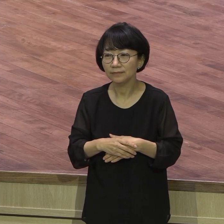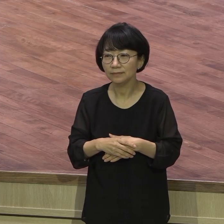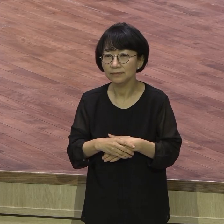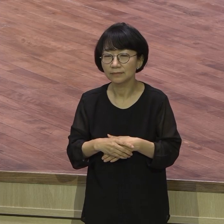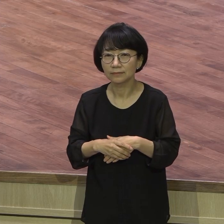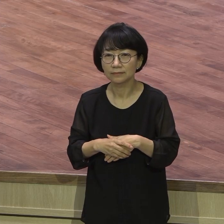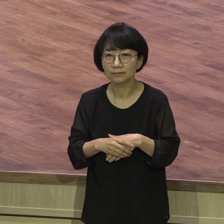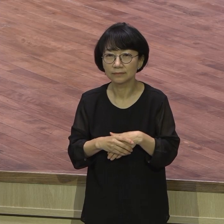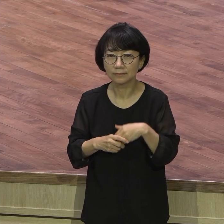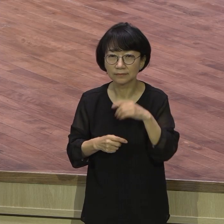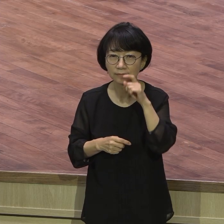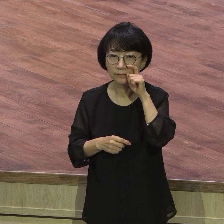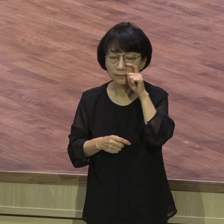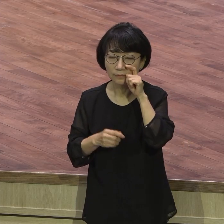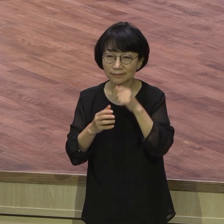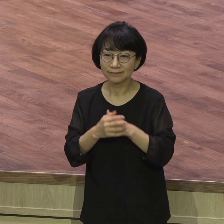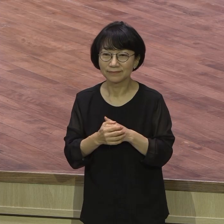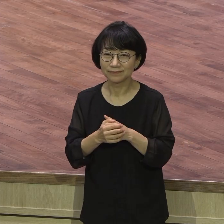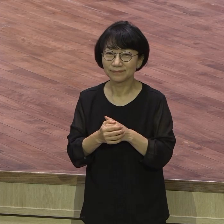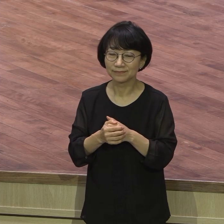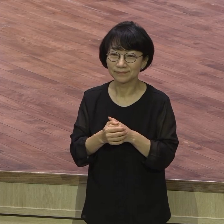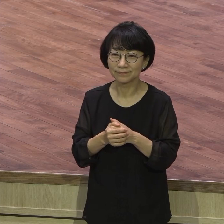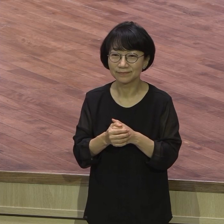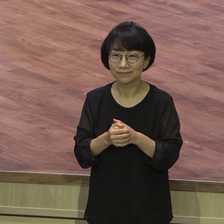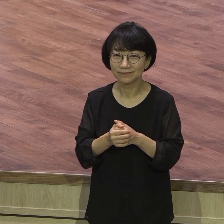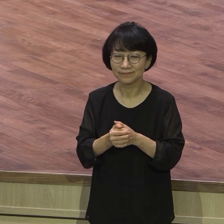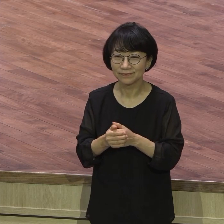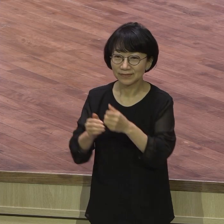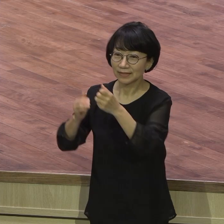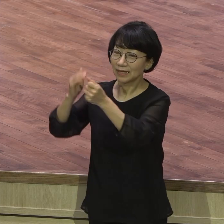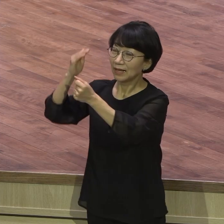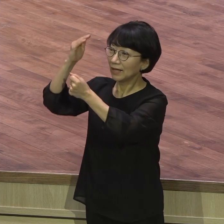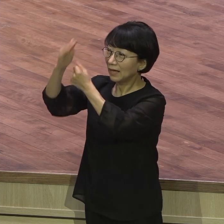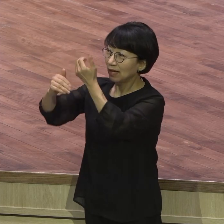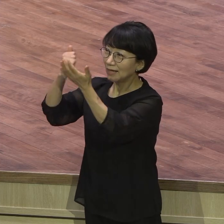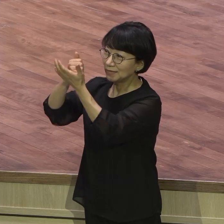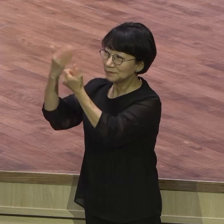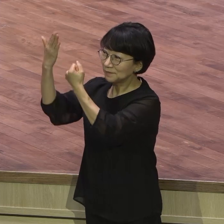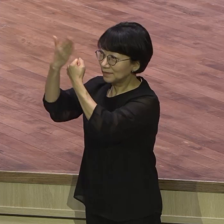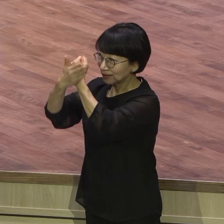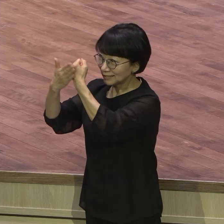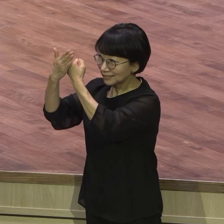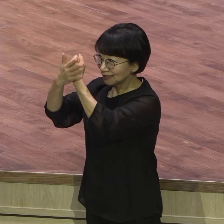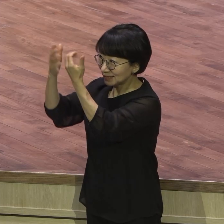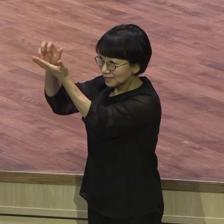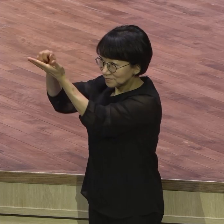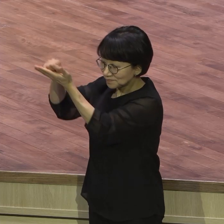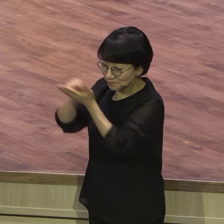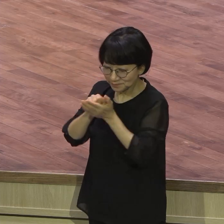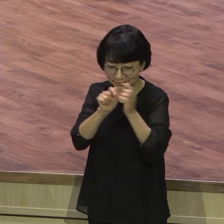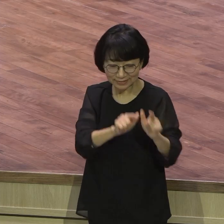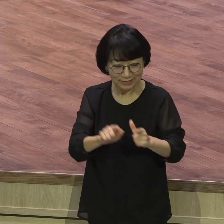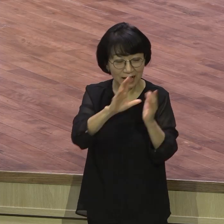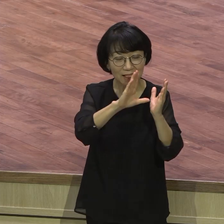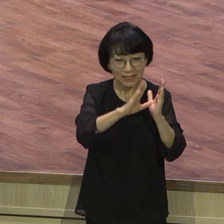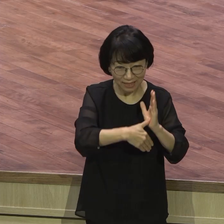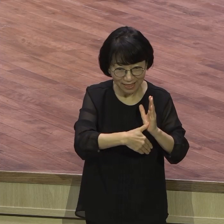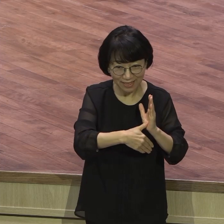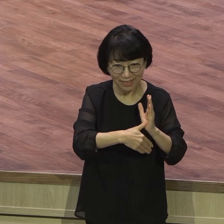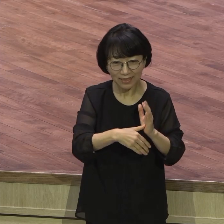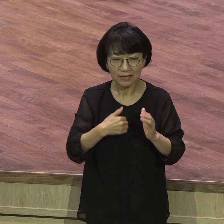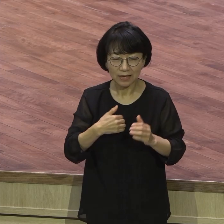통해서 주어진 놀란 하나님의 은혜 가운데 사는 삶이 거룩한 삶이에요. 은혜 가운데